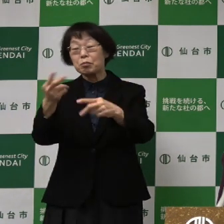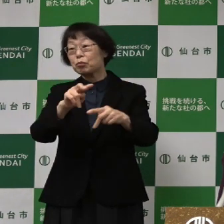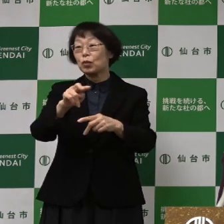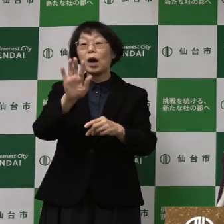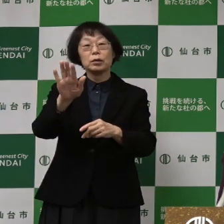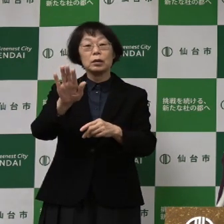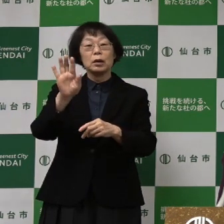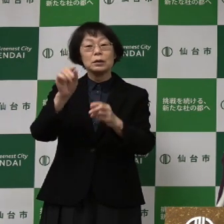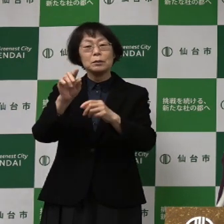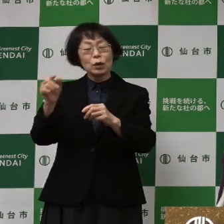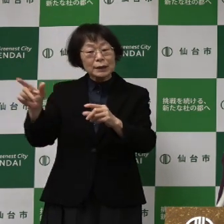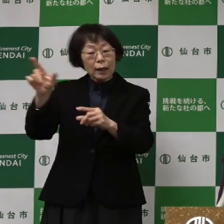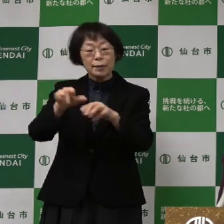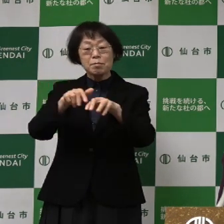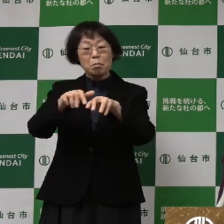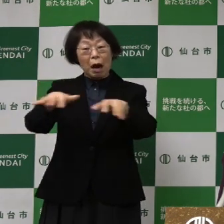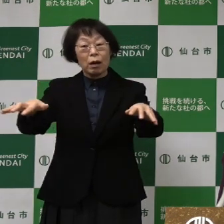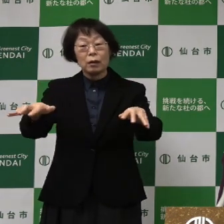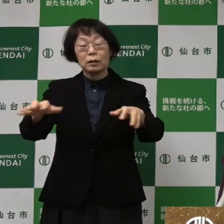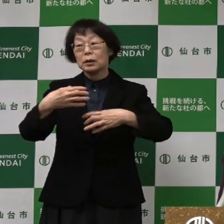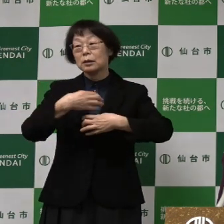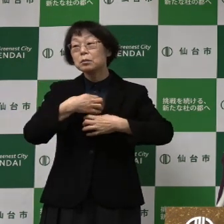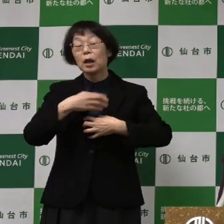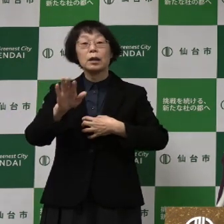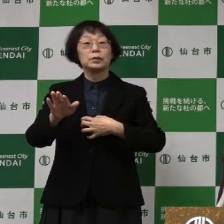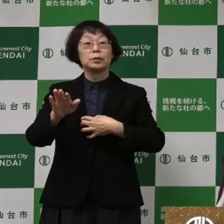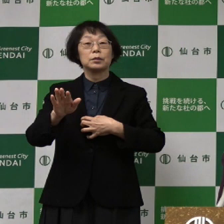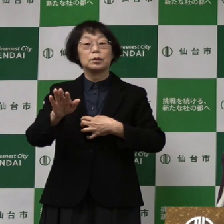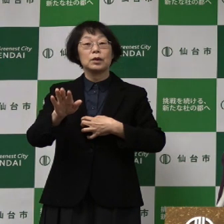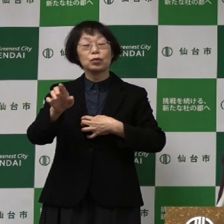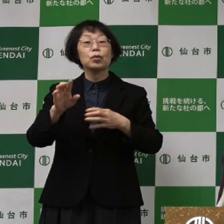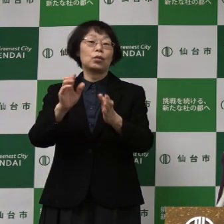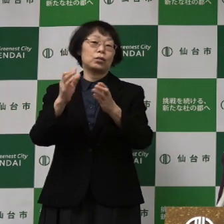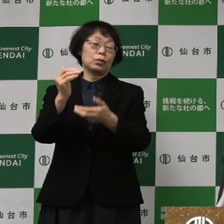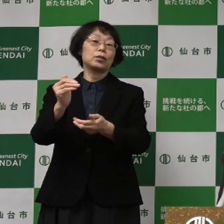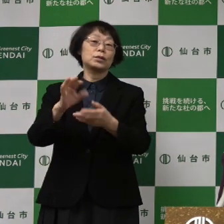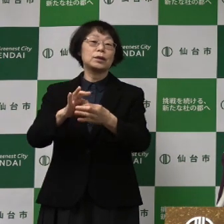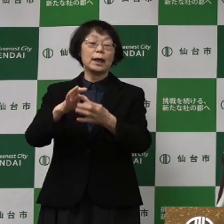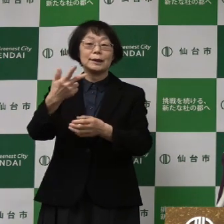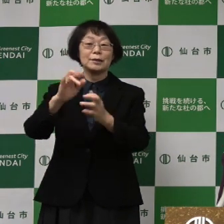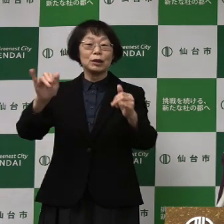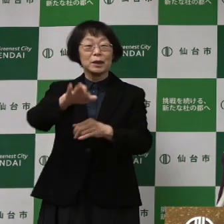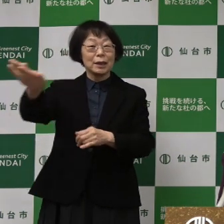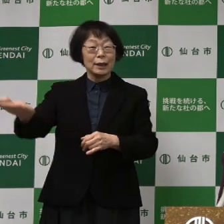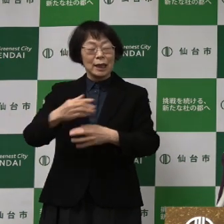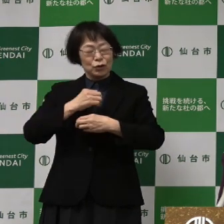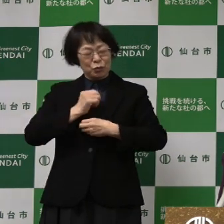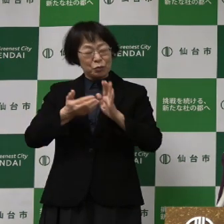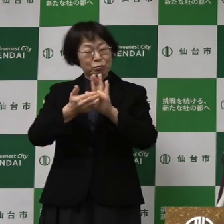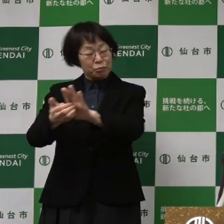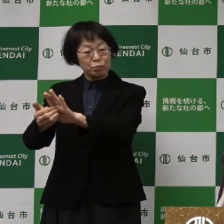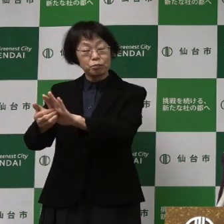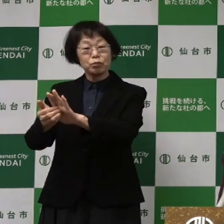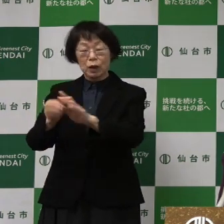の拡大ということもあり得るというふうに思っておりまして、その点について市民の皆様方に十分警戒をしながら対応